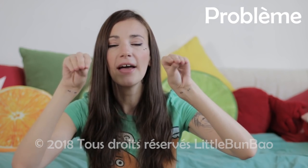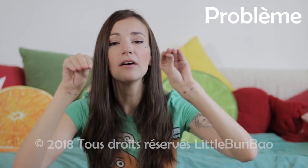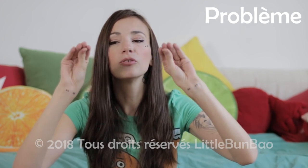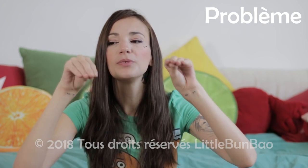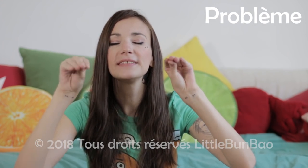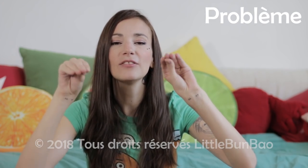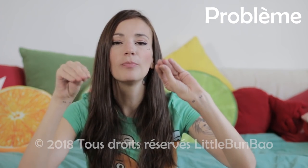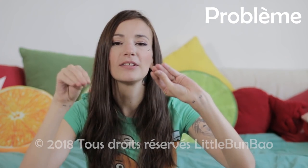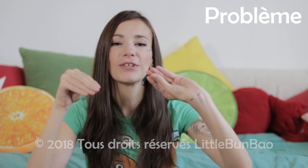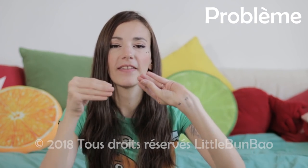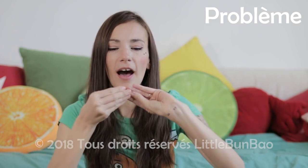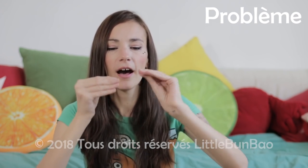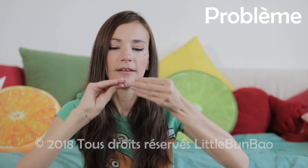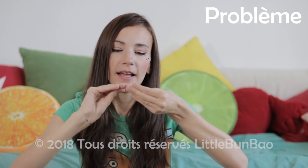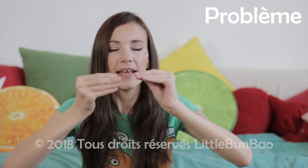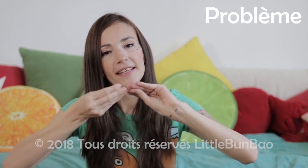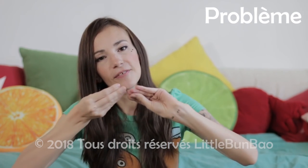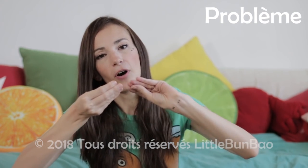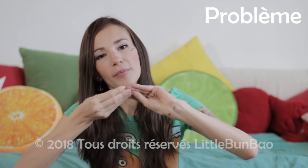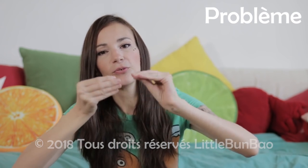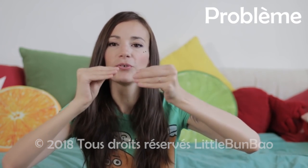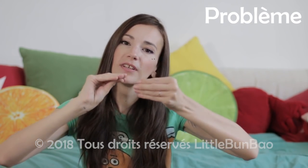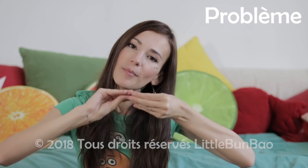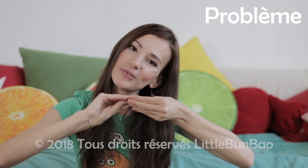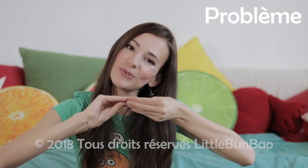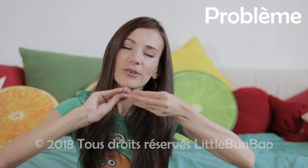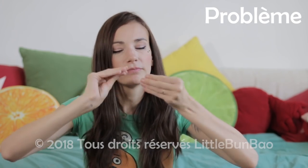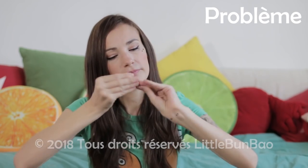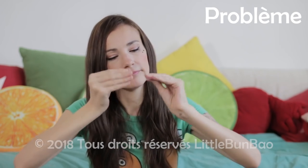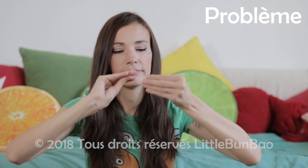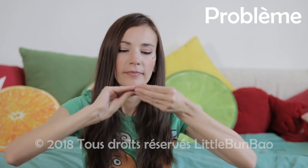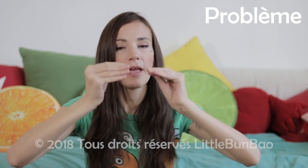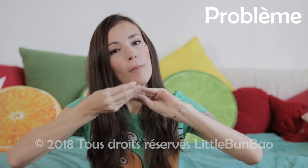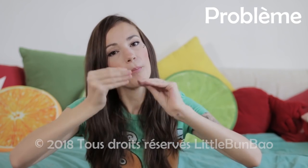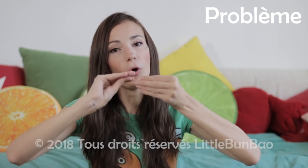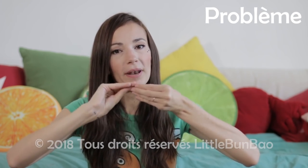faire nos petites têtes de bec de canard et qui font un bisou d'un côté, un bisou de l'autre. Problème.